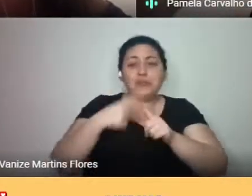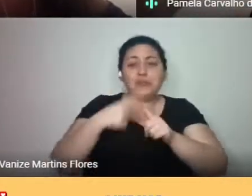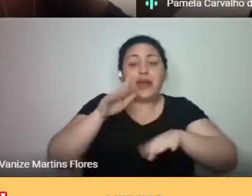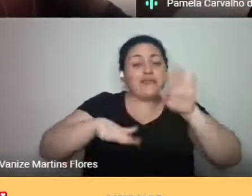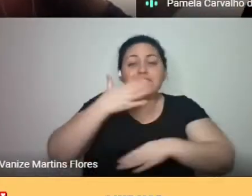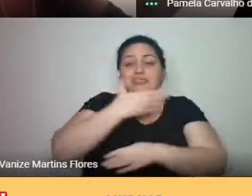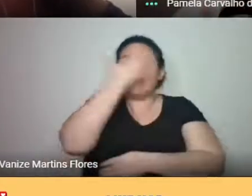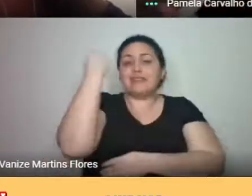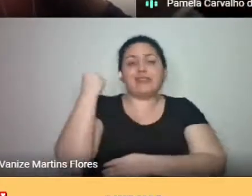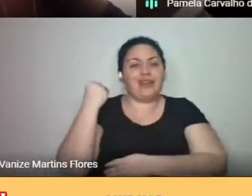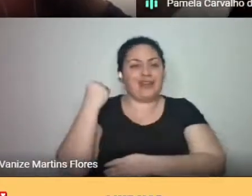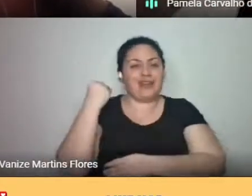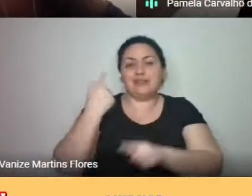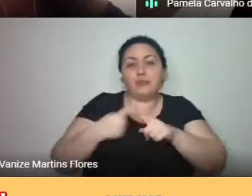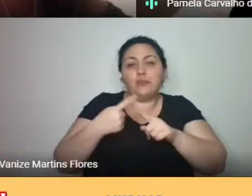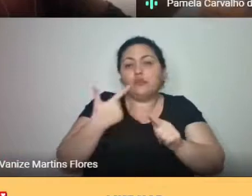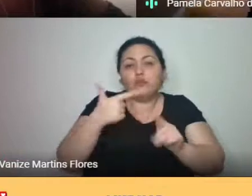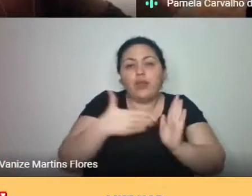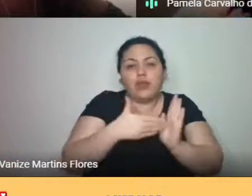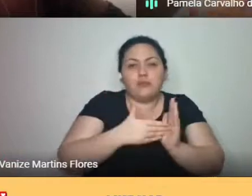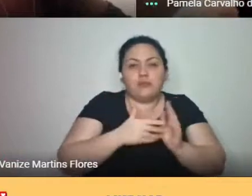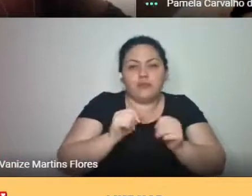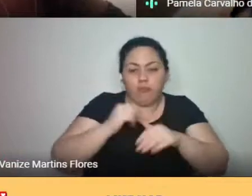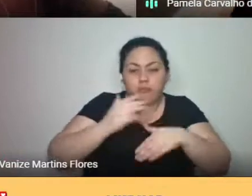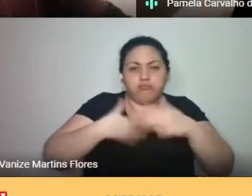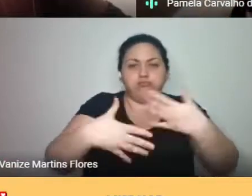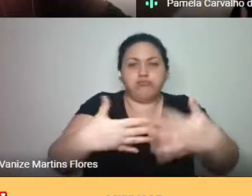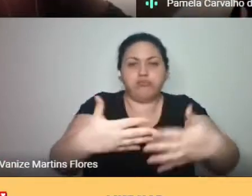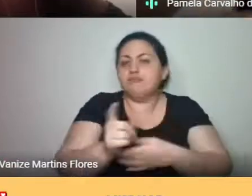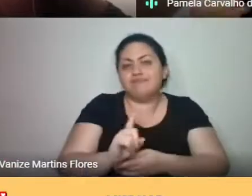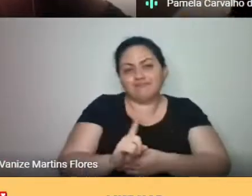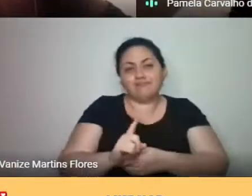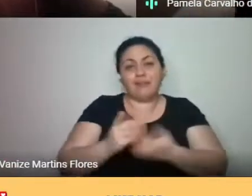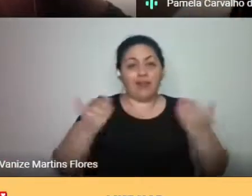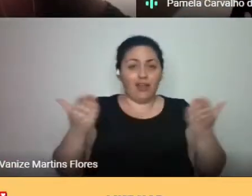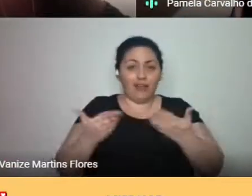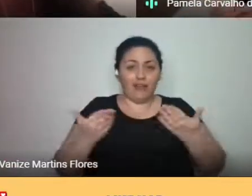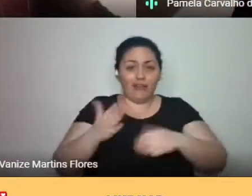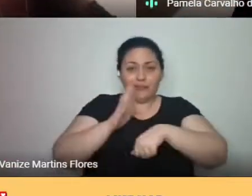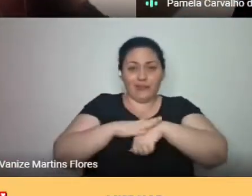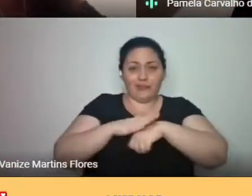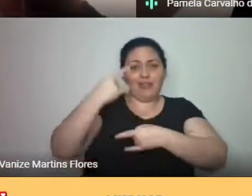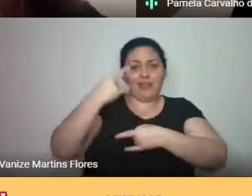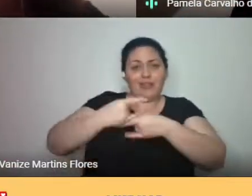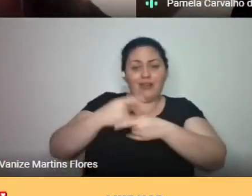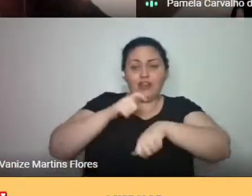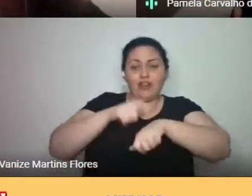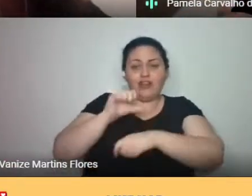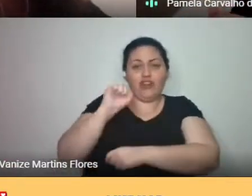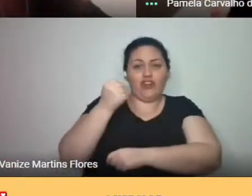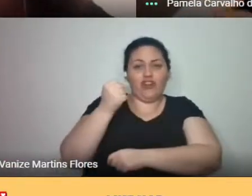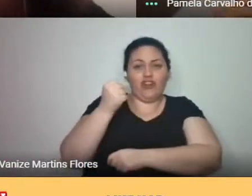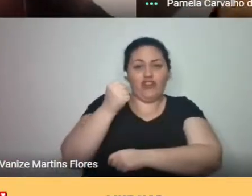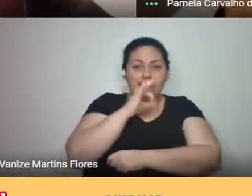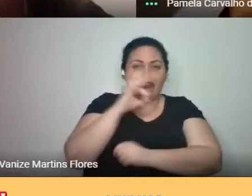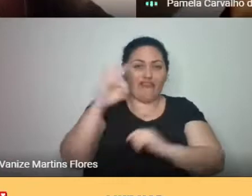gente bagunça, né? Hoje, agora que a gente tá nessa live, às 8 da noite também, né?